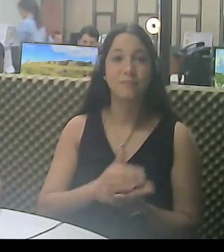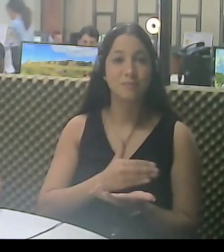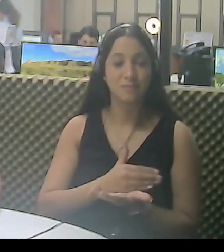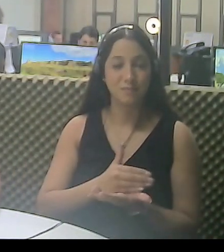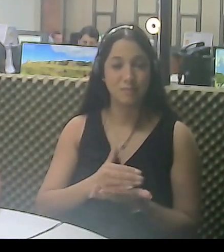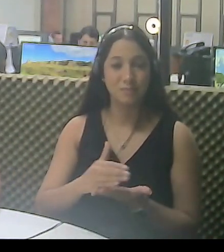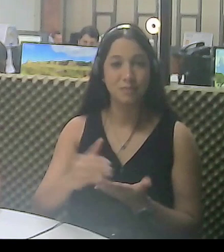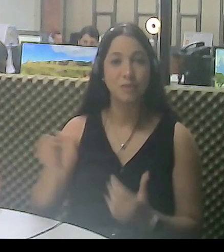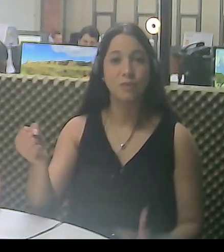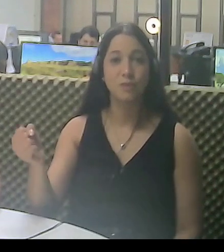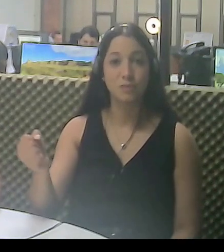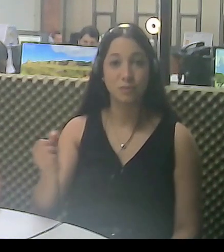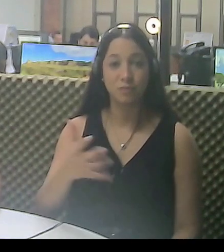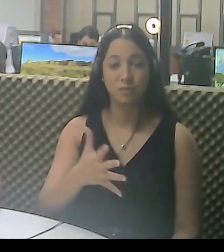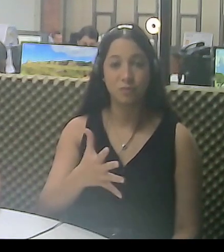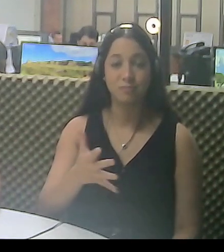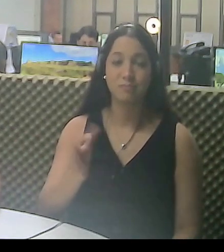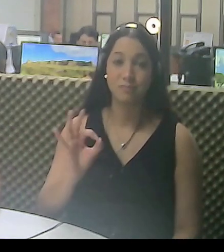está começando,